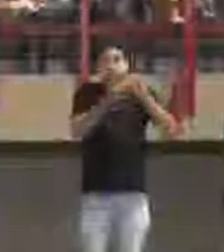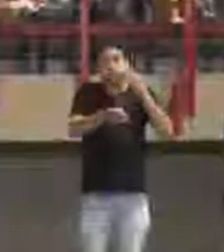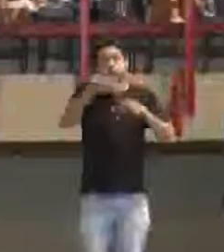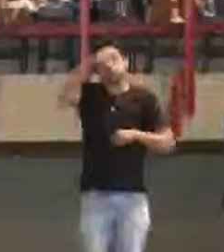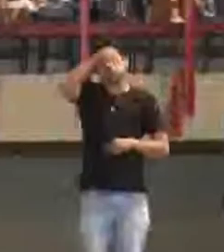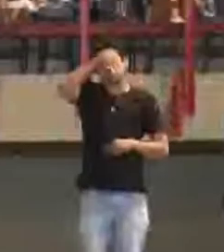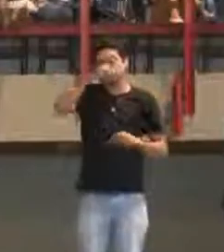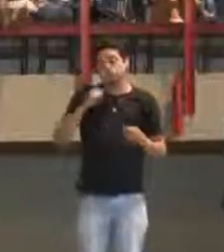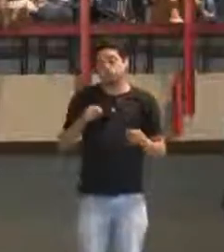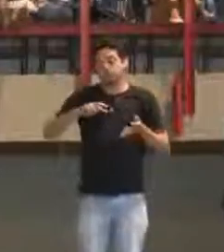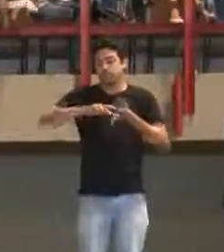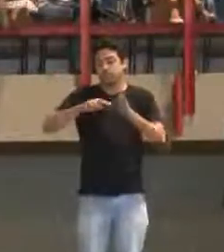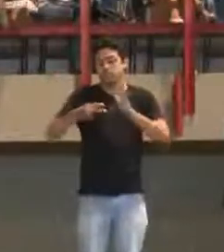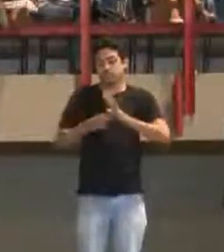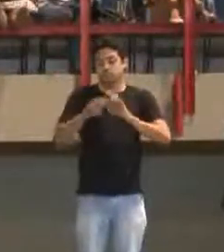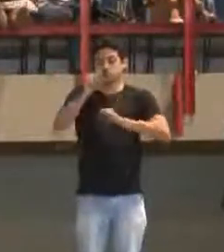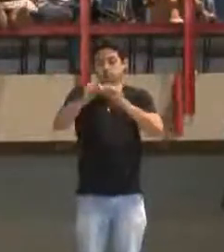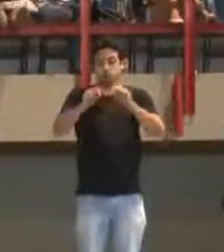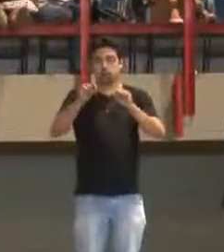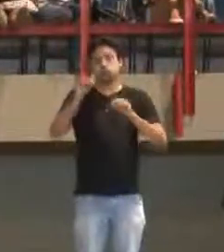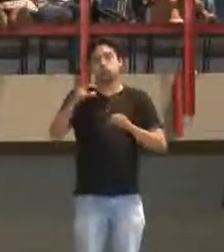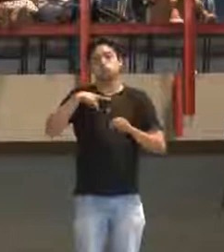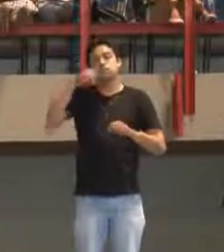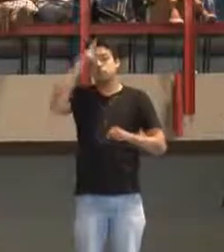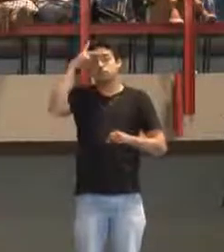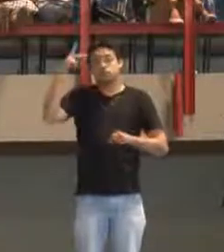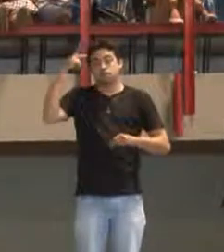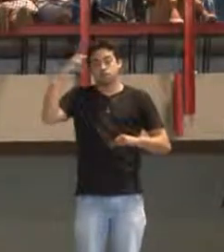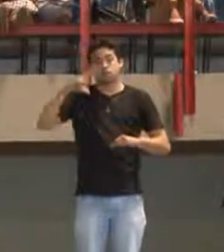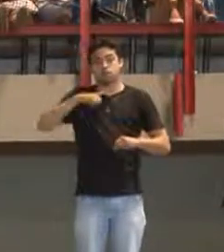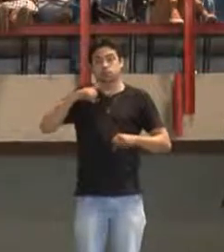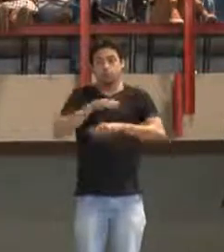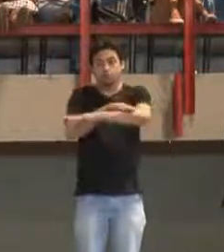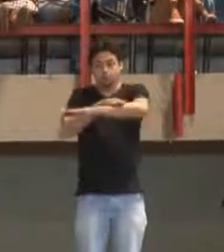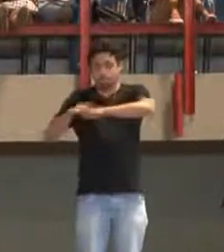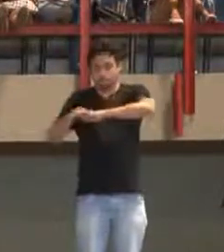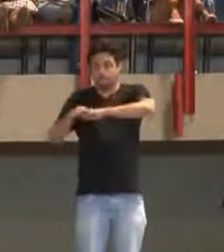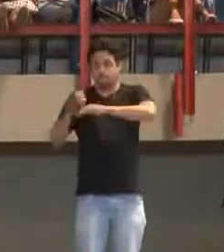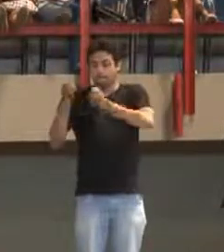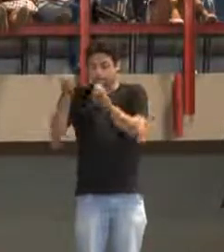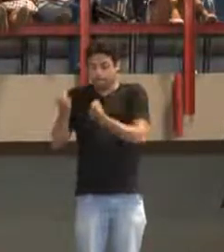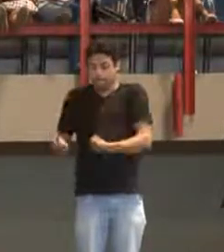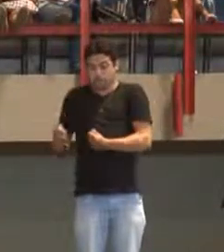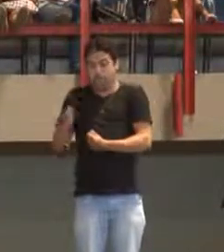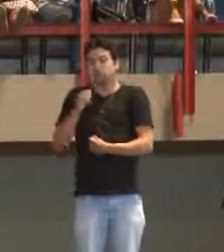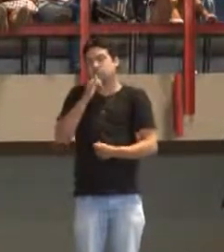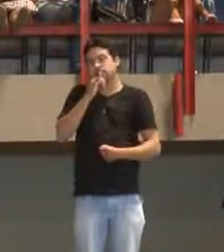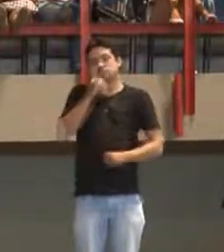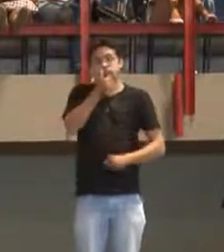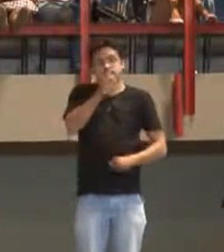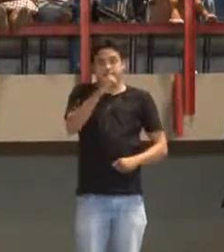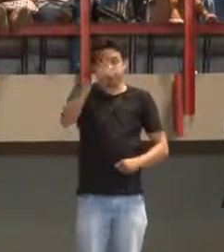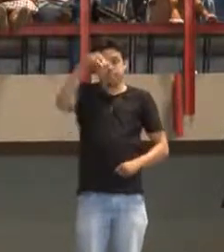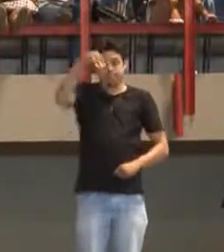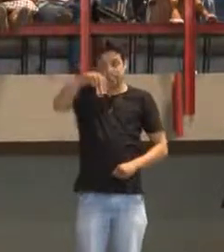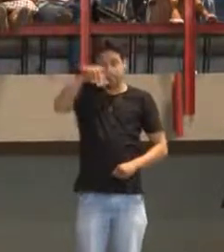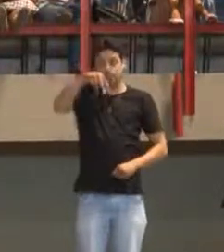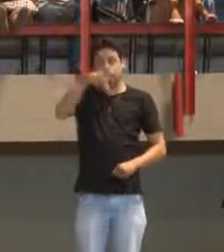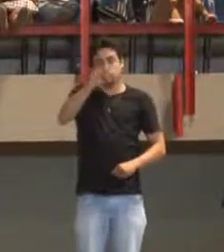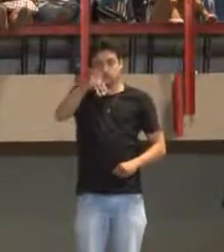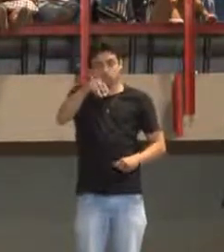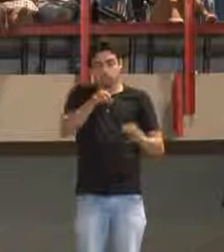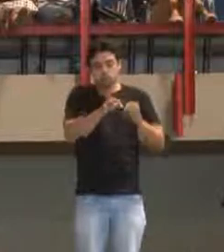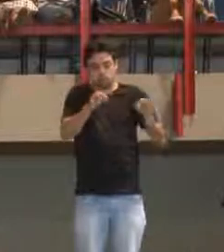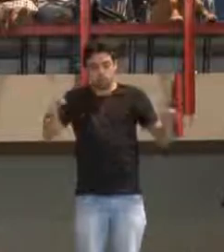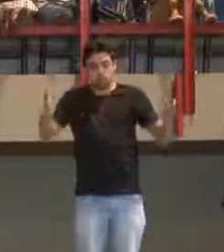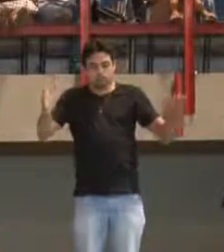minutos. O que é que significa isso? Que numa prova de 10 quilômetros, se o cara tiver com